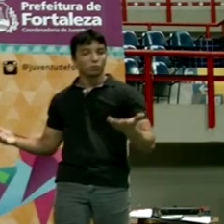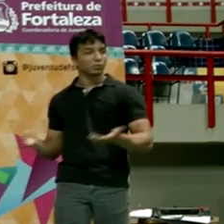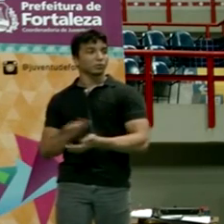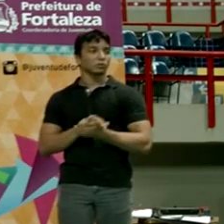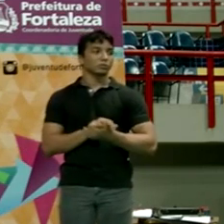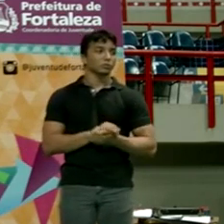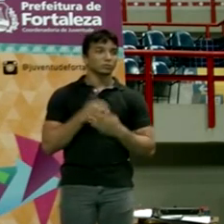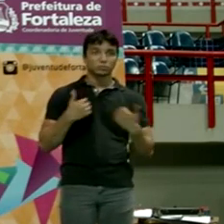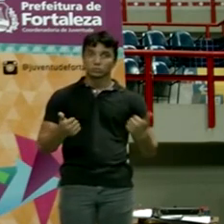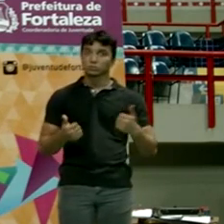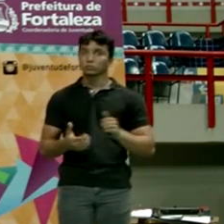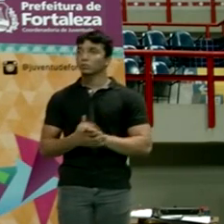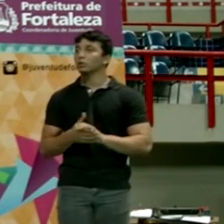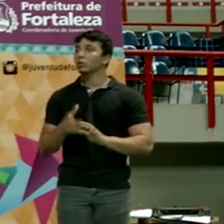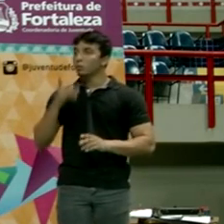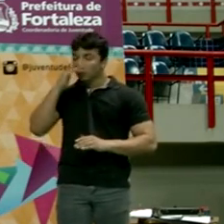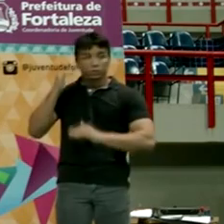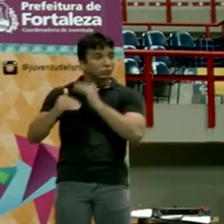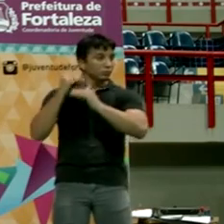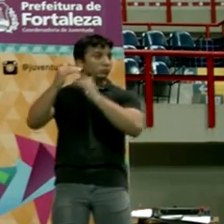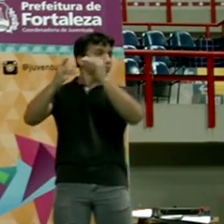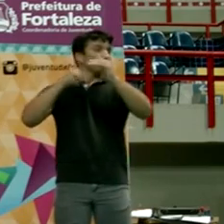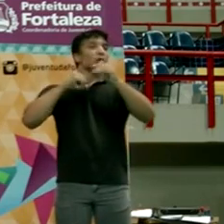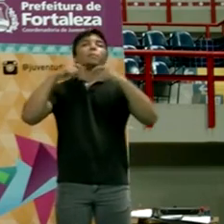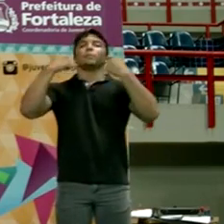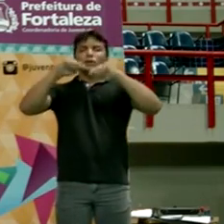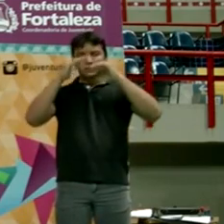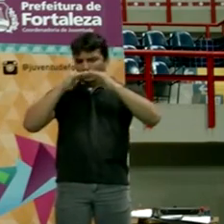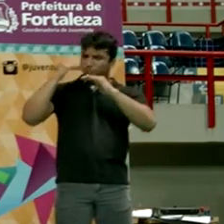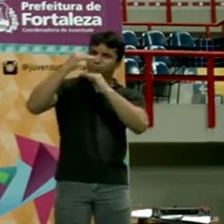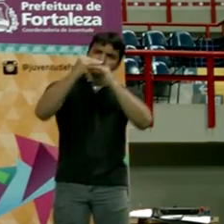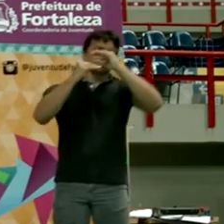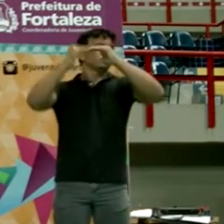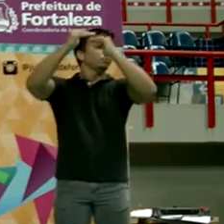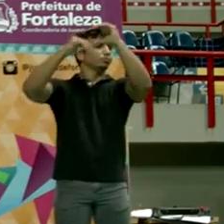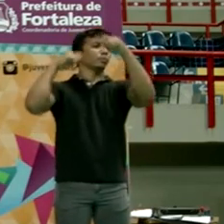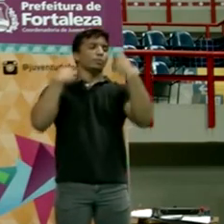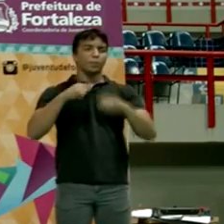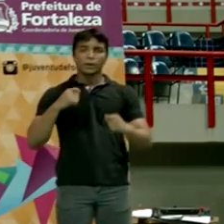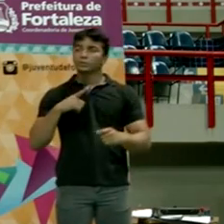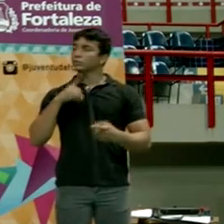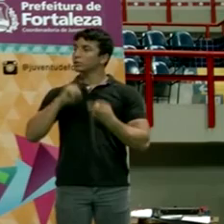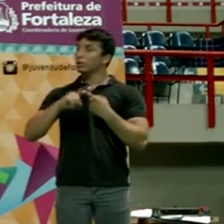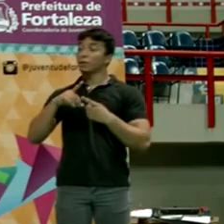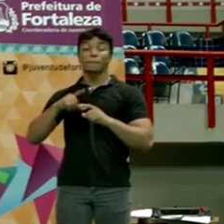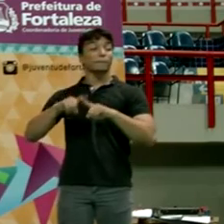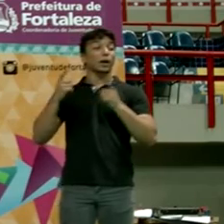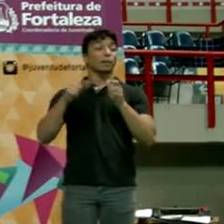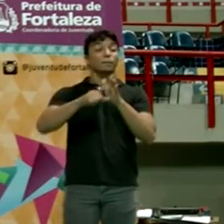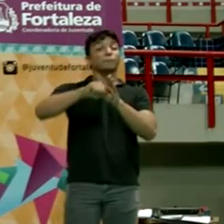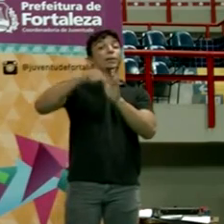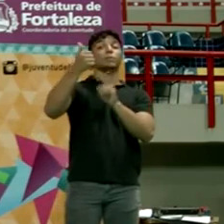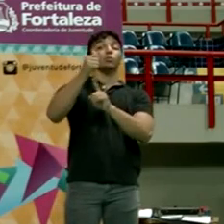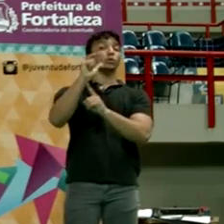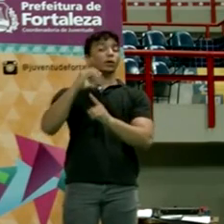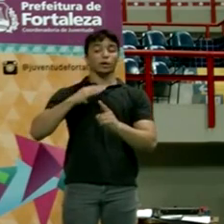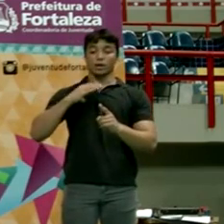houve grandes avanços, mas é preciso avançar muito mais. Primeiro, é preciso que a